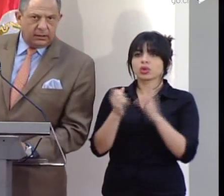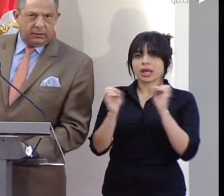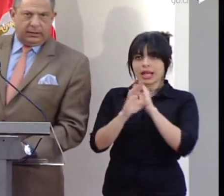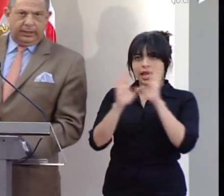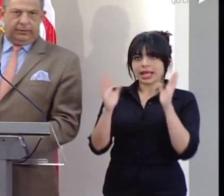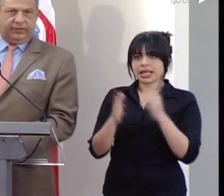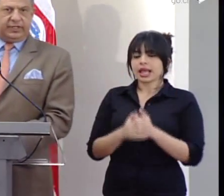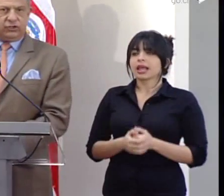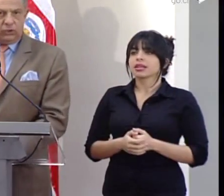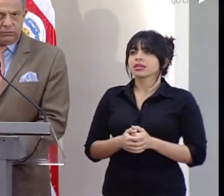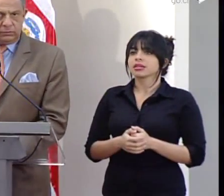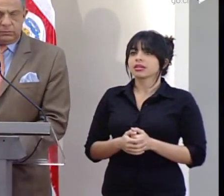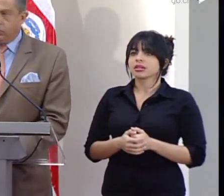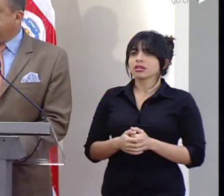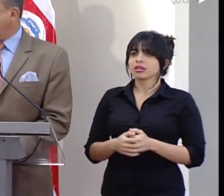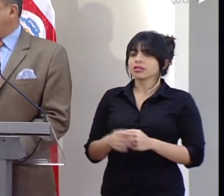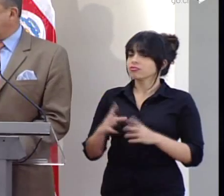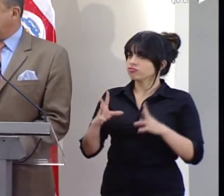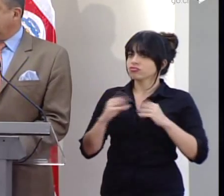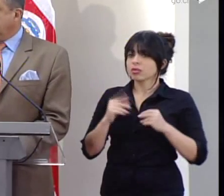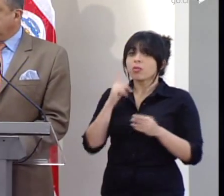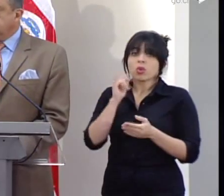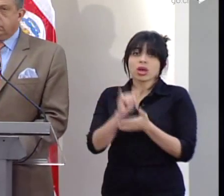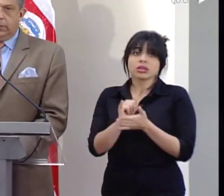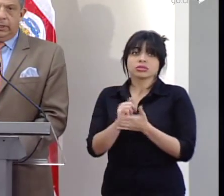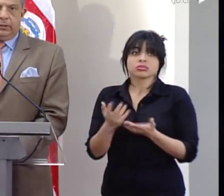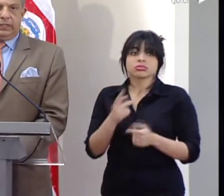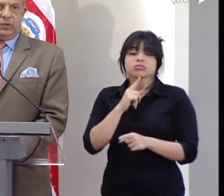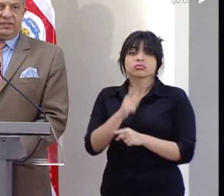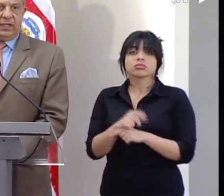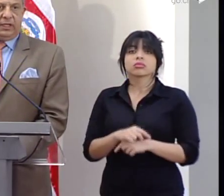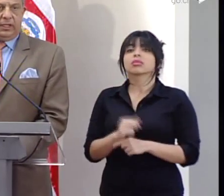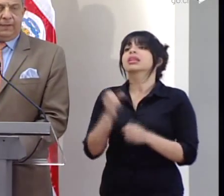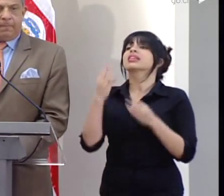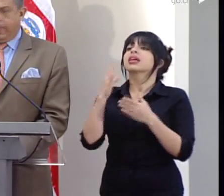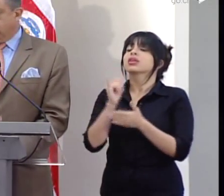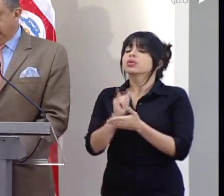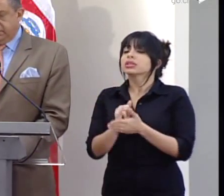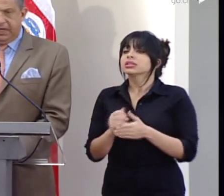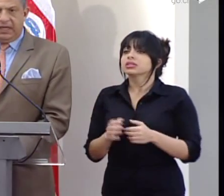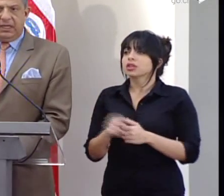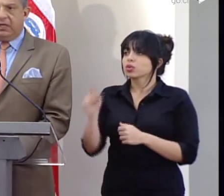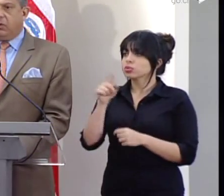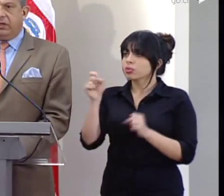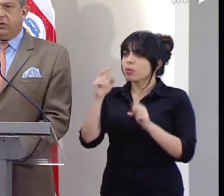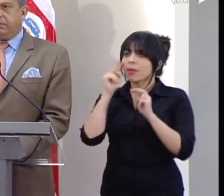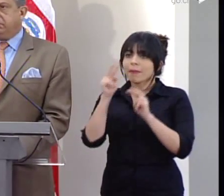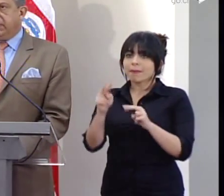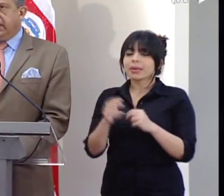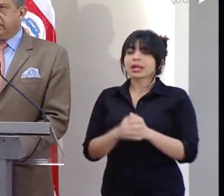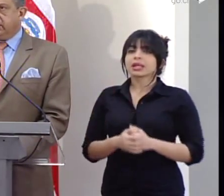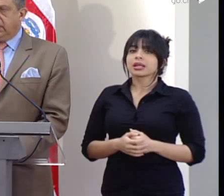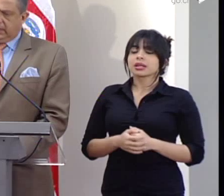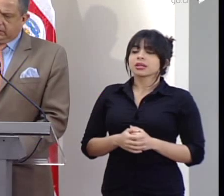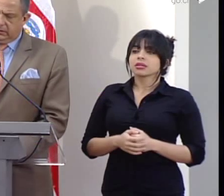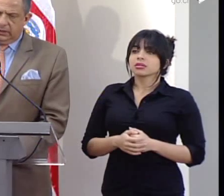claridad, rechazó, porque así es. Tanto así que ustedes verán en el cuadro